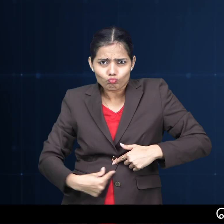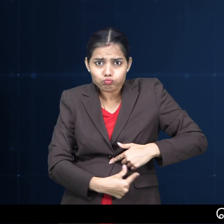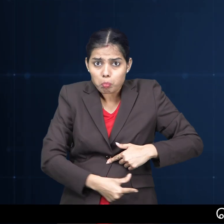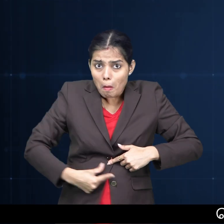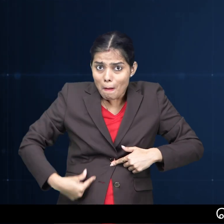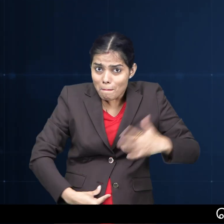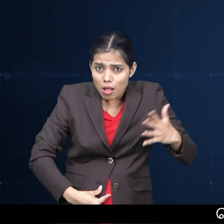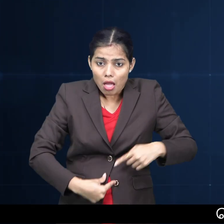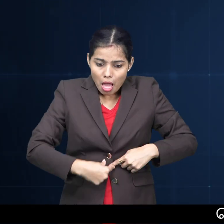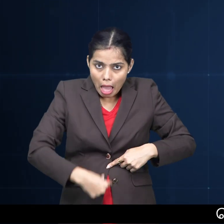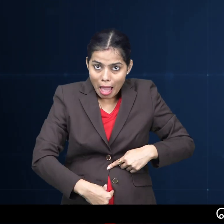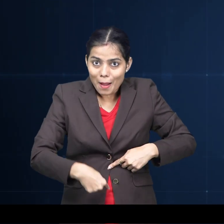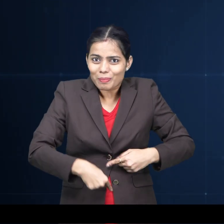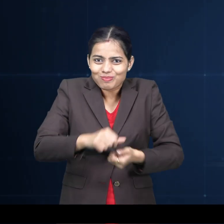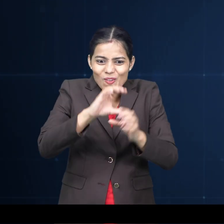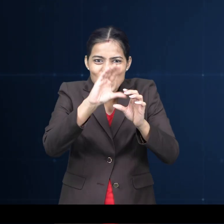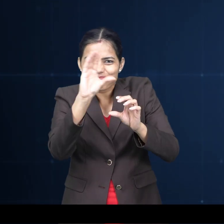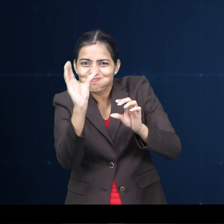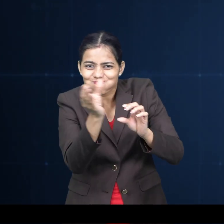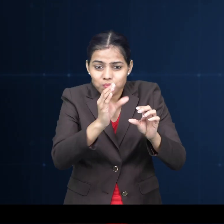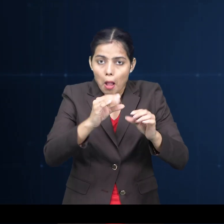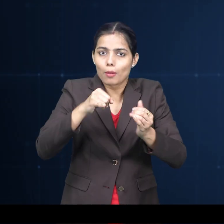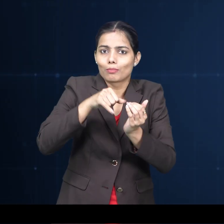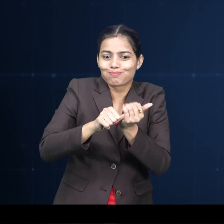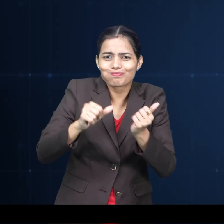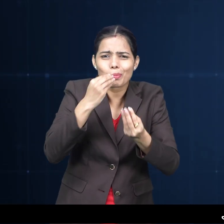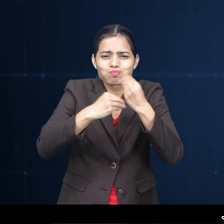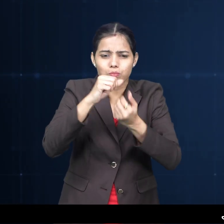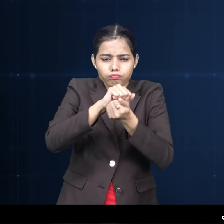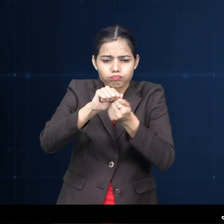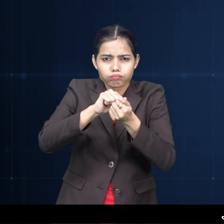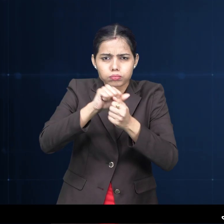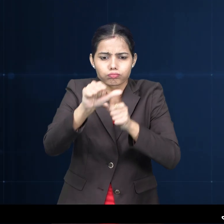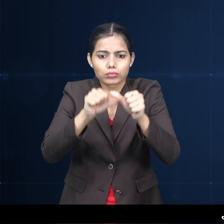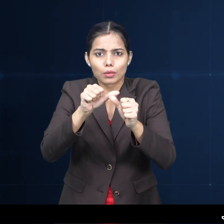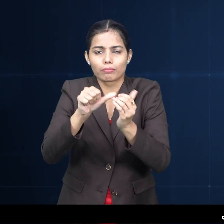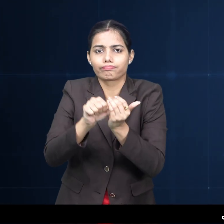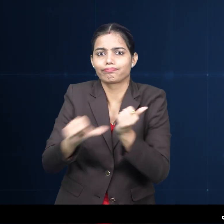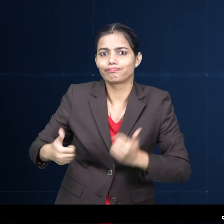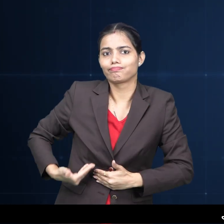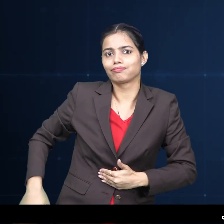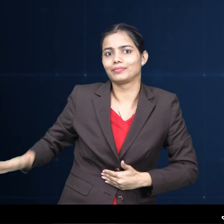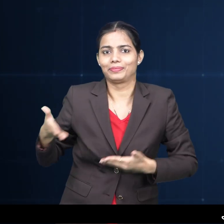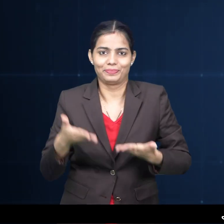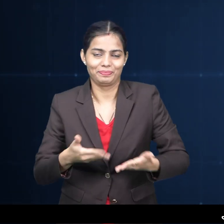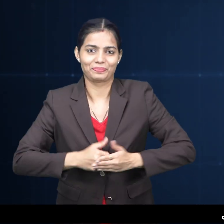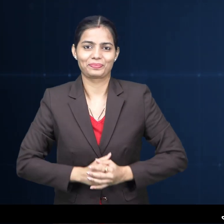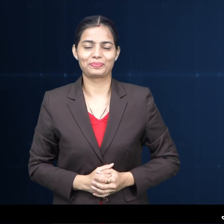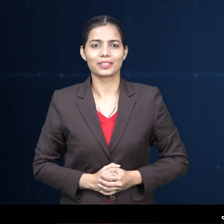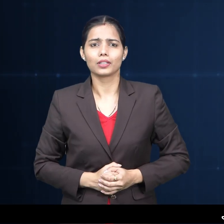பெருக்குடல், தொடர்குறி, மலக்குடல், தொடர்குறி, ஆசனவாய் ஆகியவை அடங்கும்.